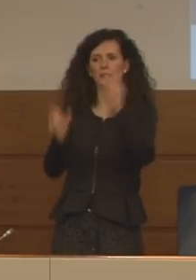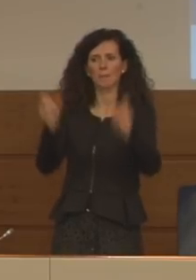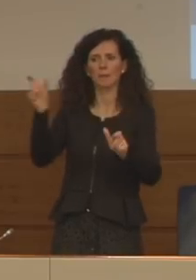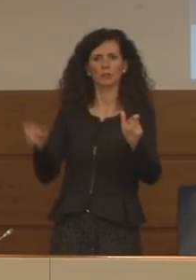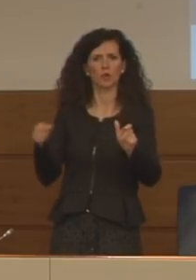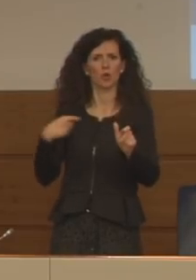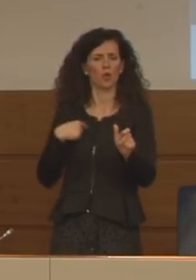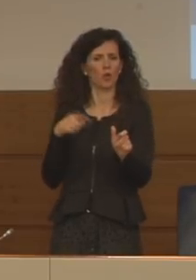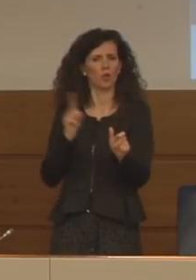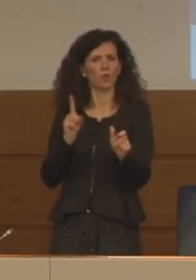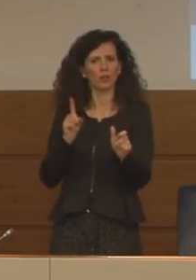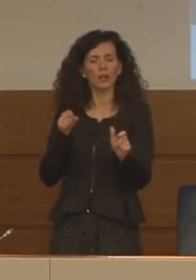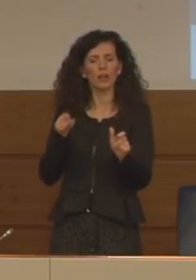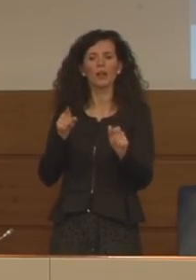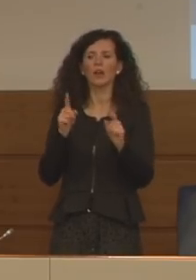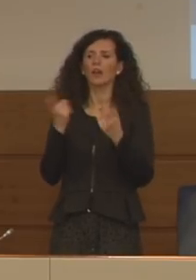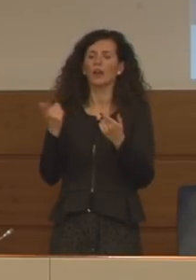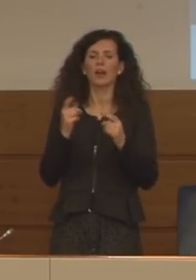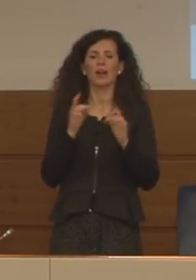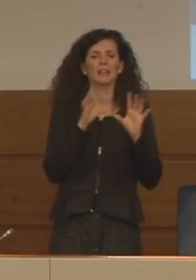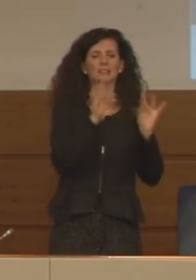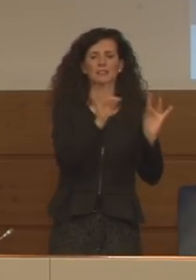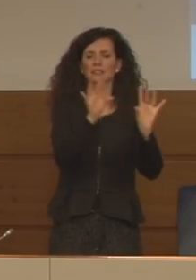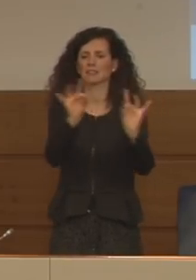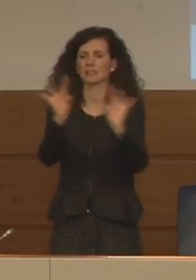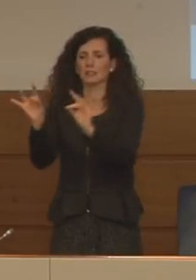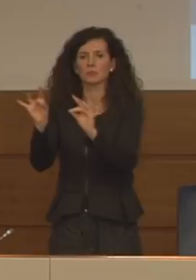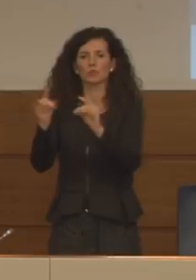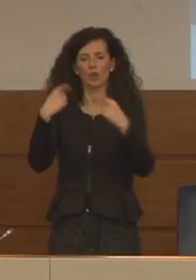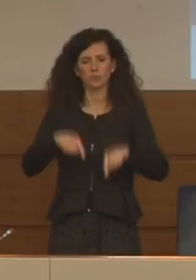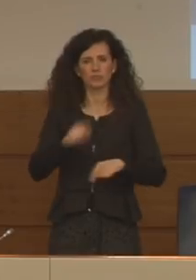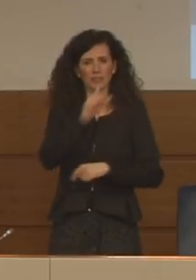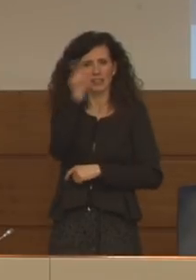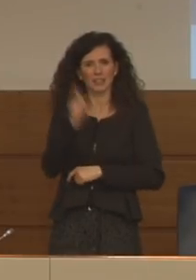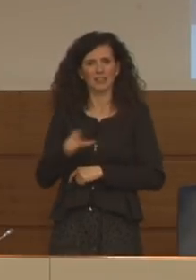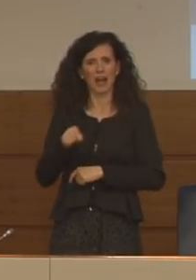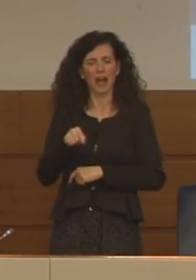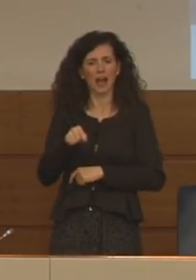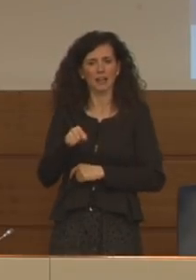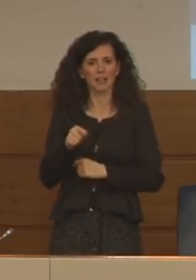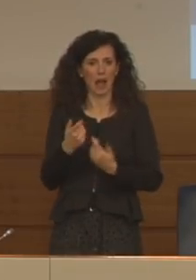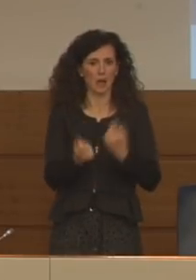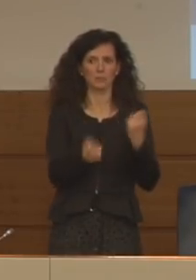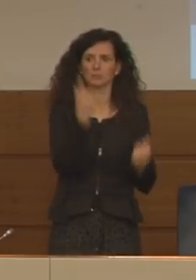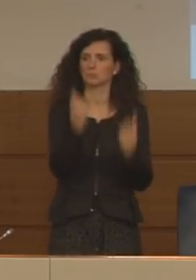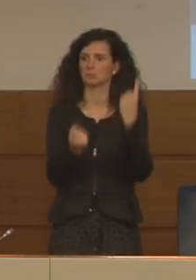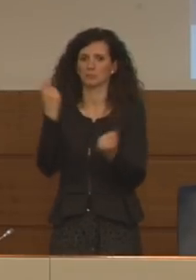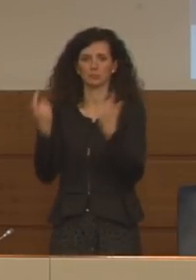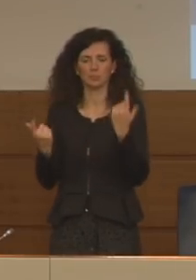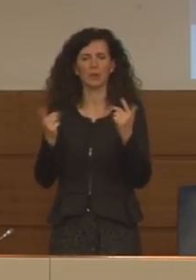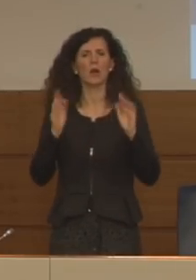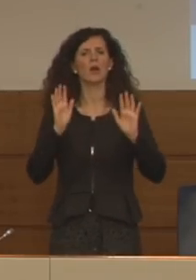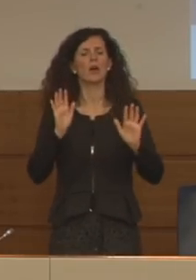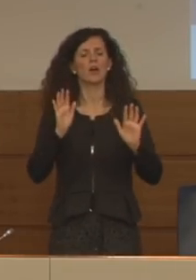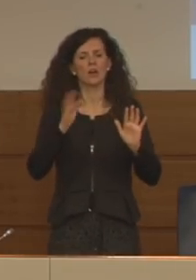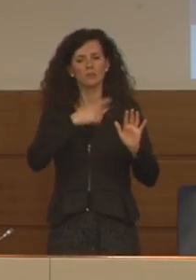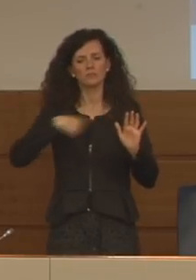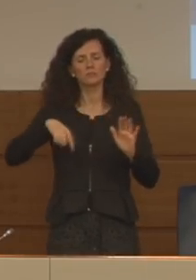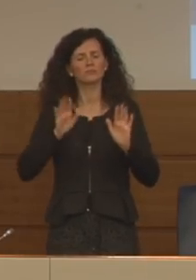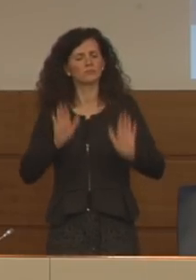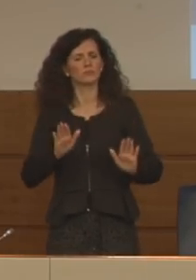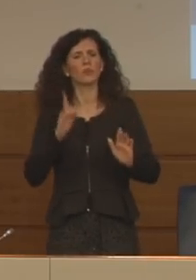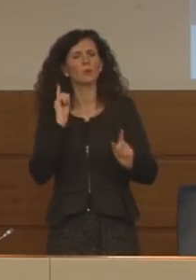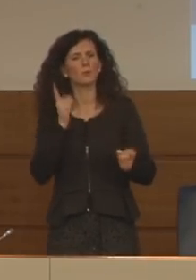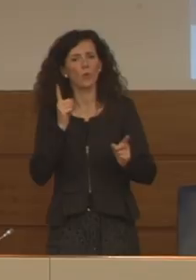con trasmissione sostenuta comunitaria come quella che si verifica in italia rimane ferma la raccomandazione